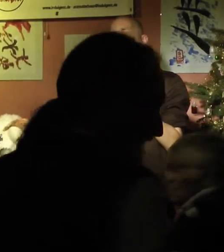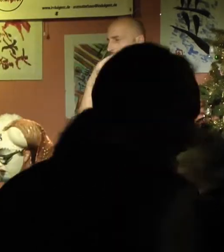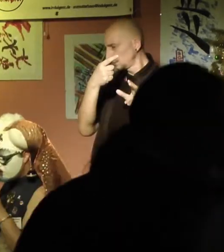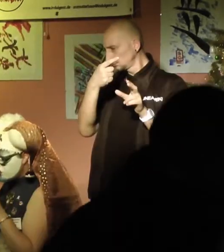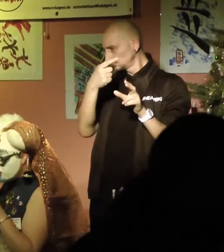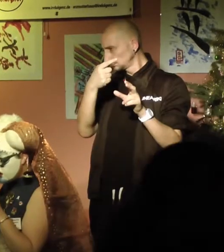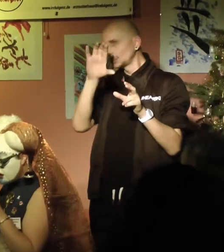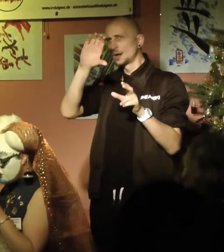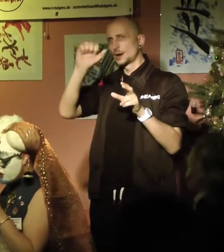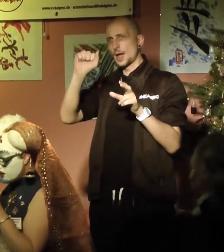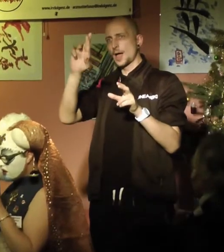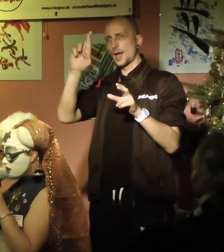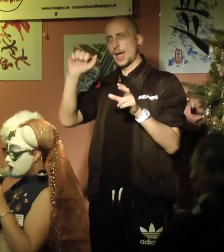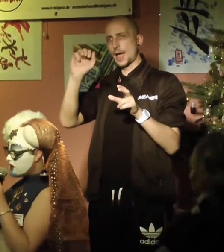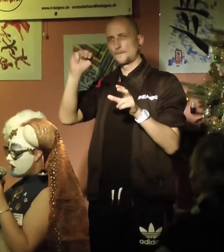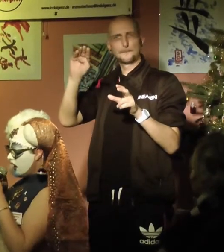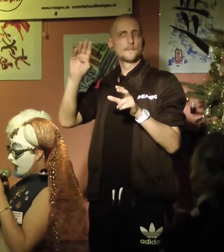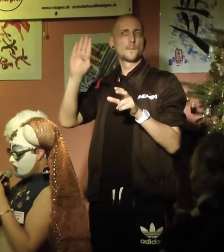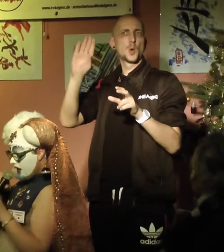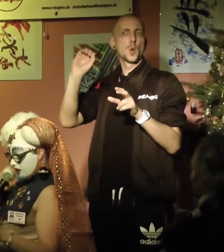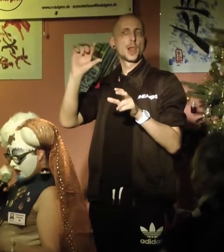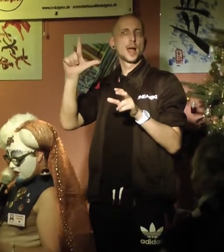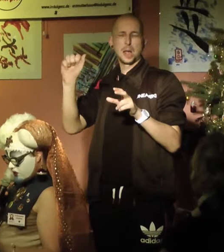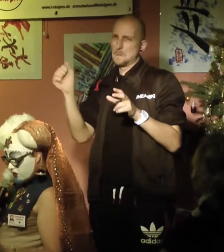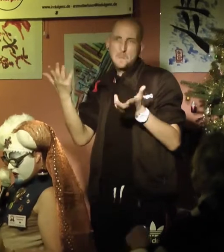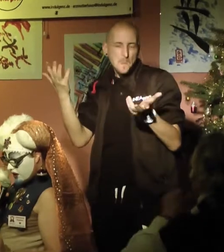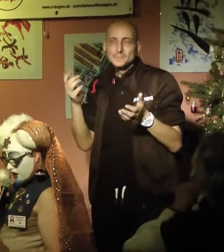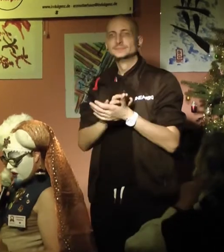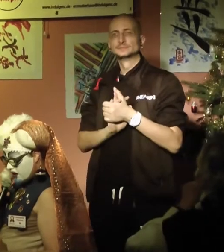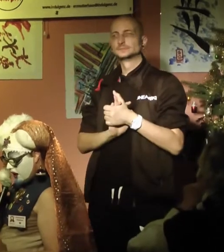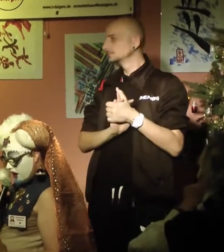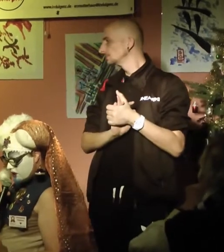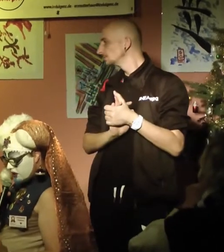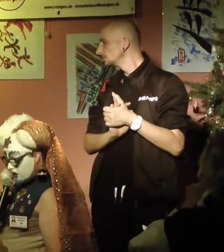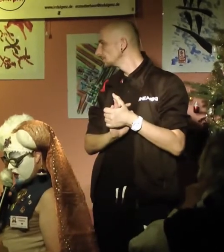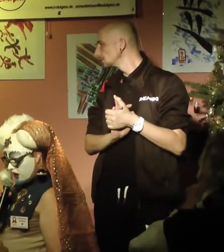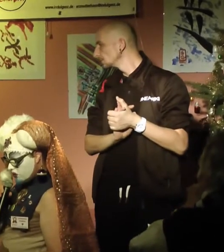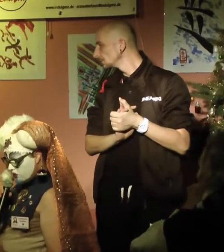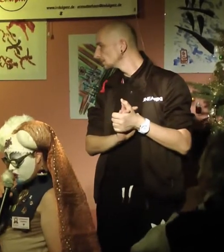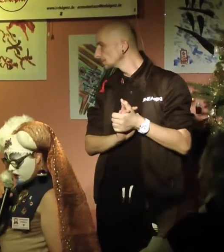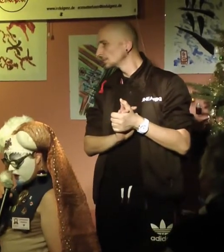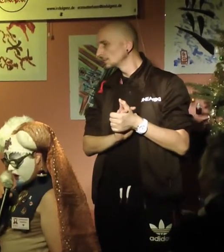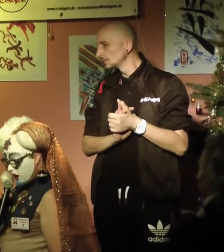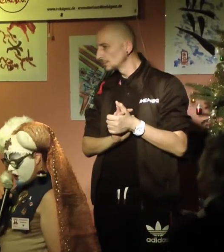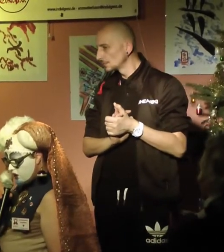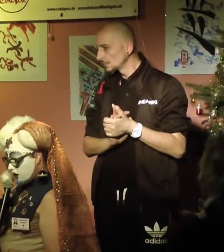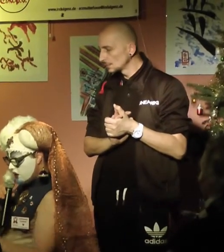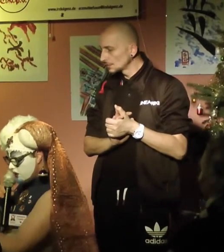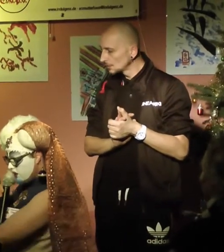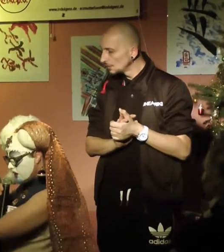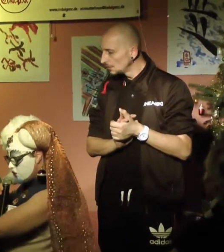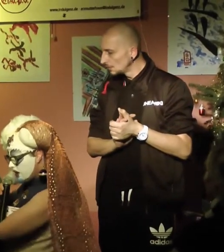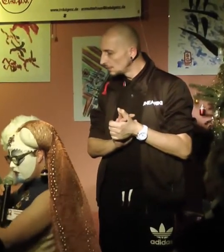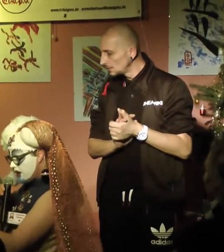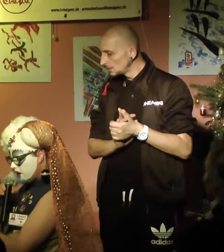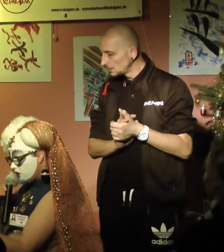Carambola. Carambola, sehr schön. Ja. Achso, hast du so ein. Ah, okay, achso, so. Ah, okay.